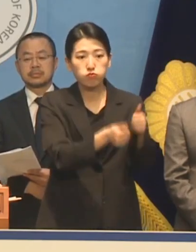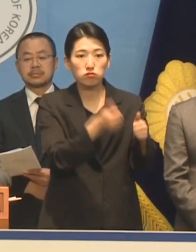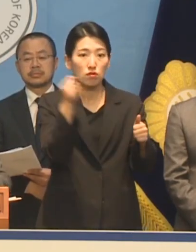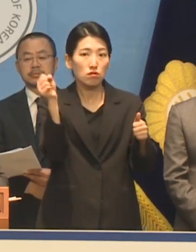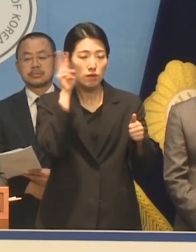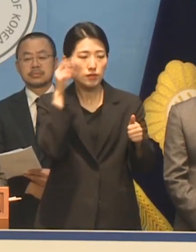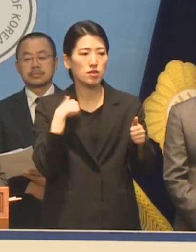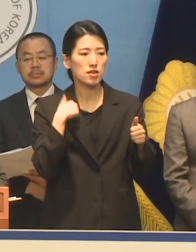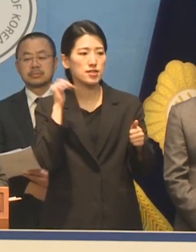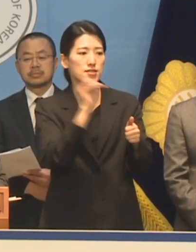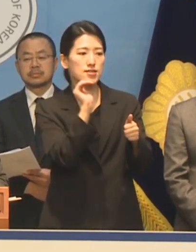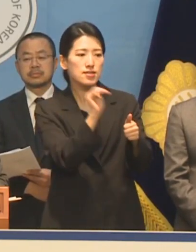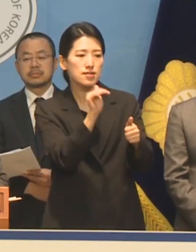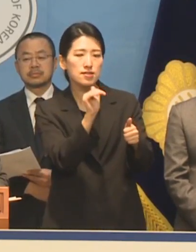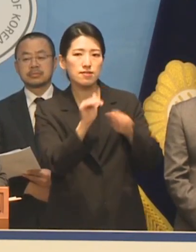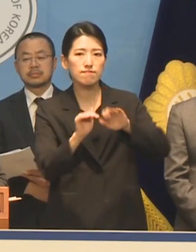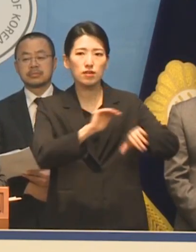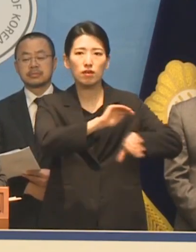대유홀딩스에